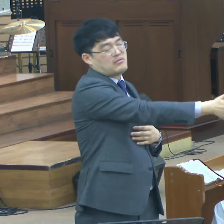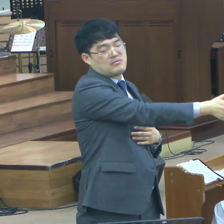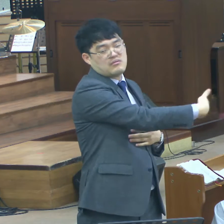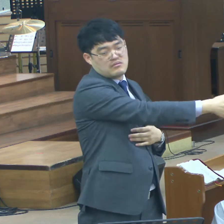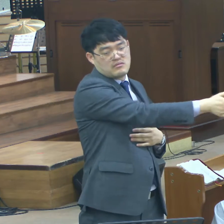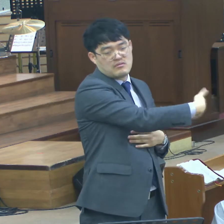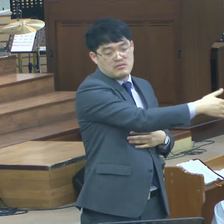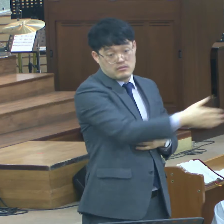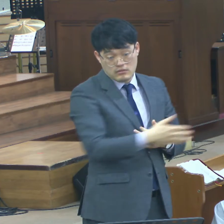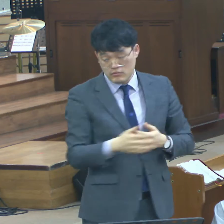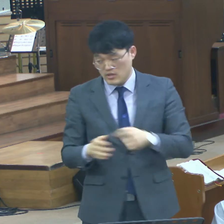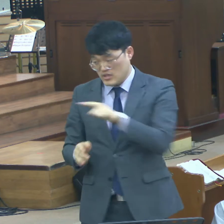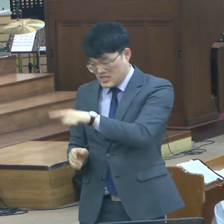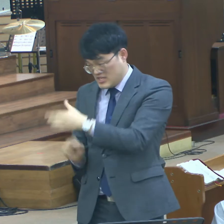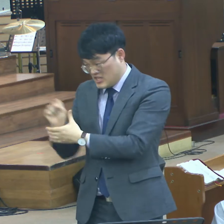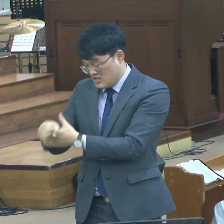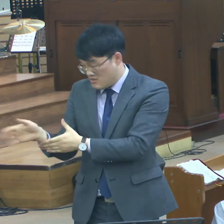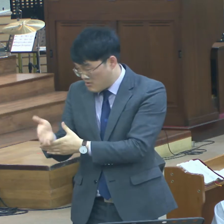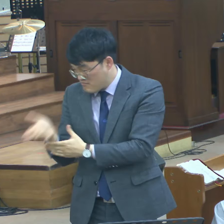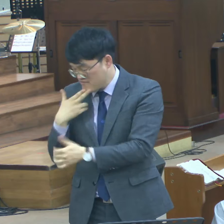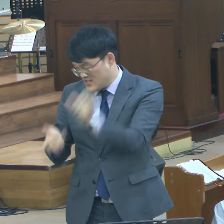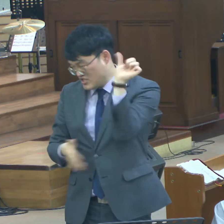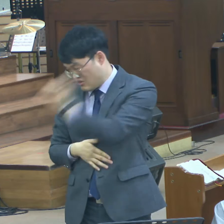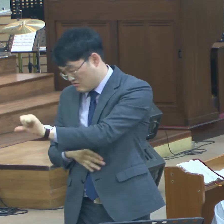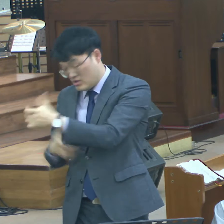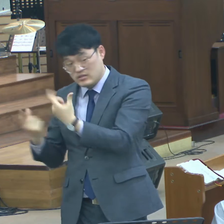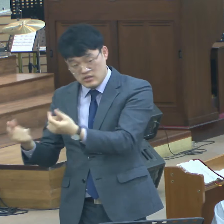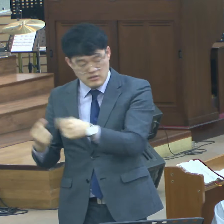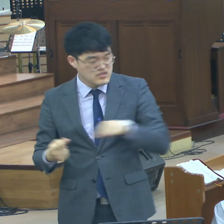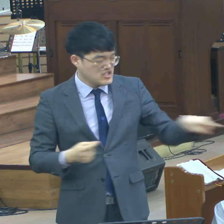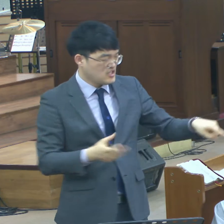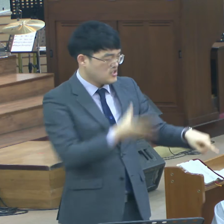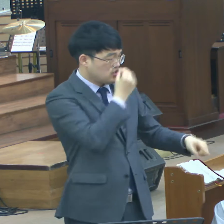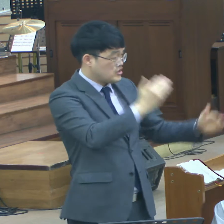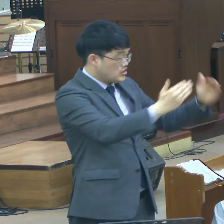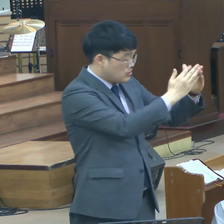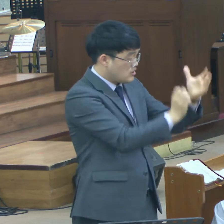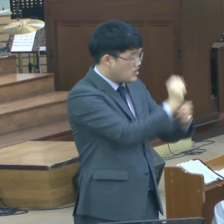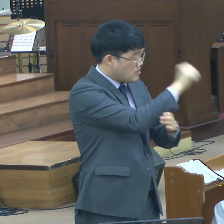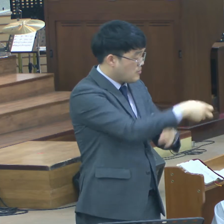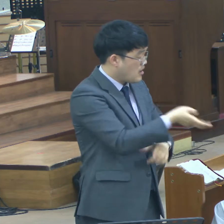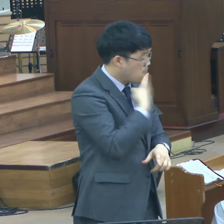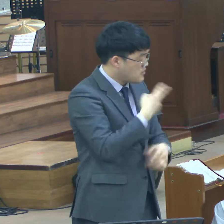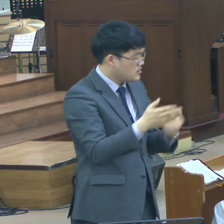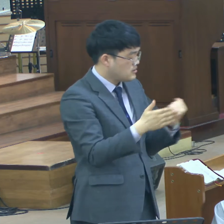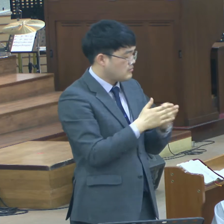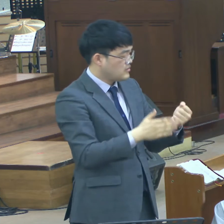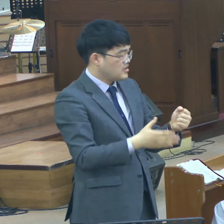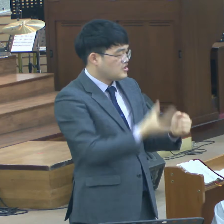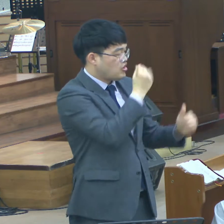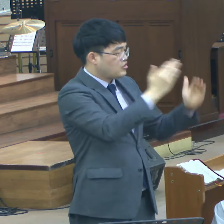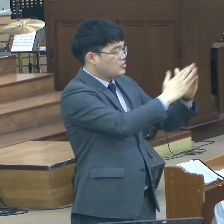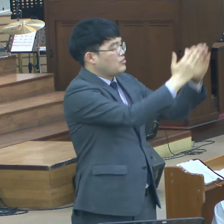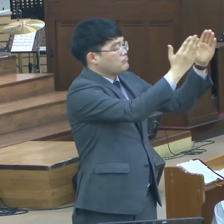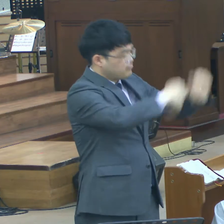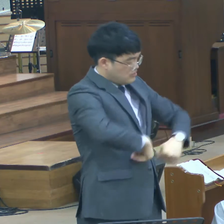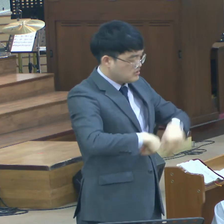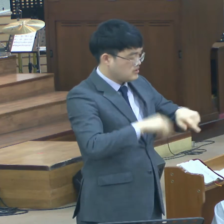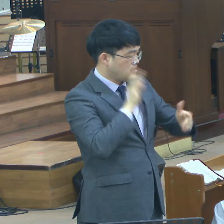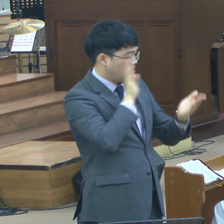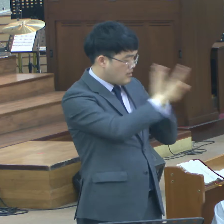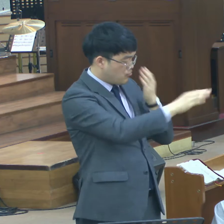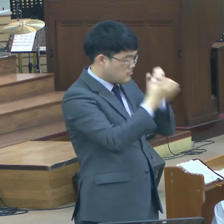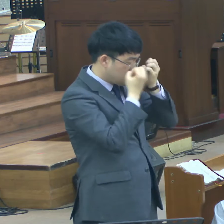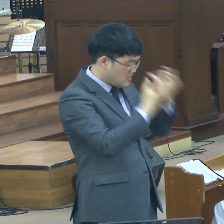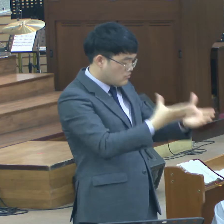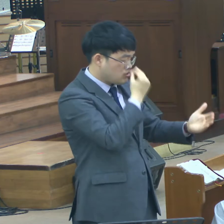나무가 마른 것처럼 성전의 기능은 끝나고 성전은 무너질 것이고 앞으로 새로운 세계가 열리게 될 것을 주님은